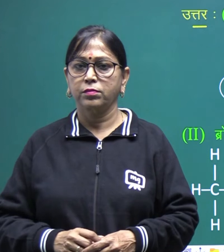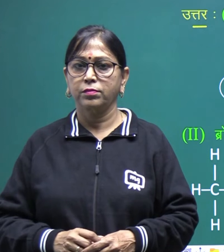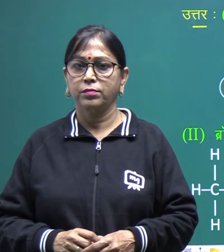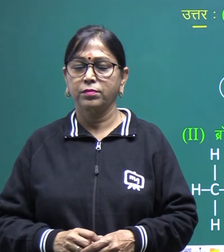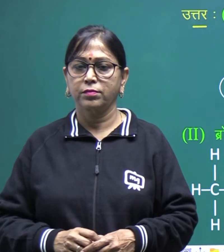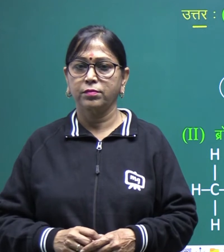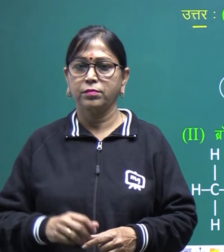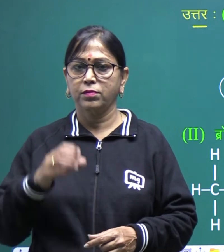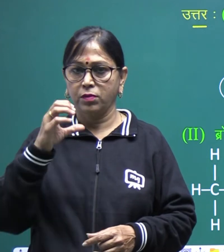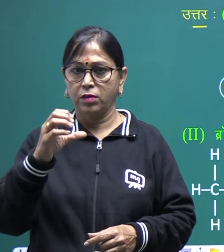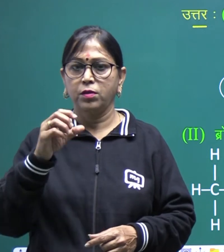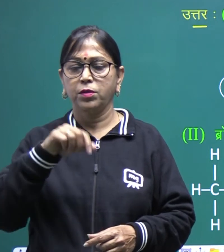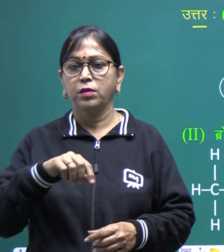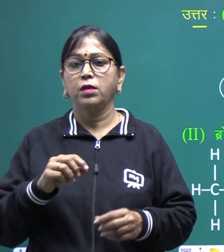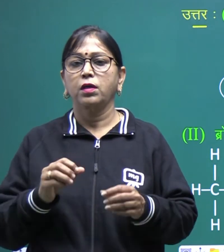कार्बन के 5 परमाणु,